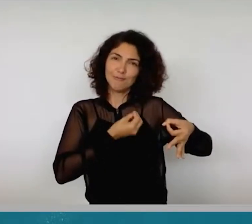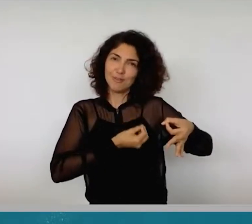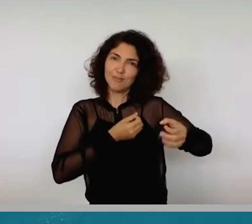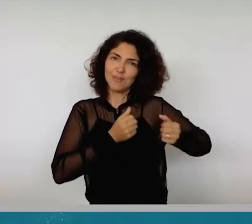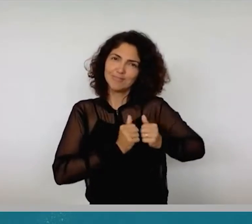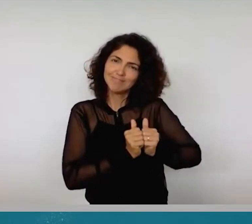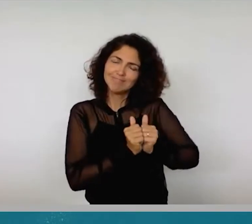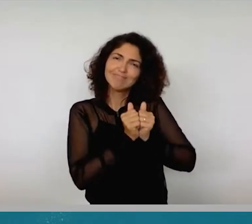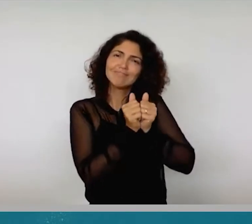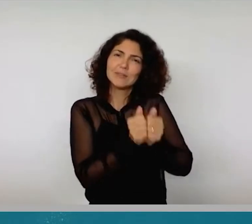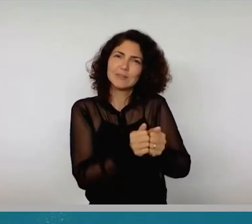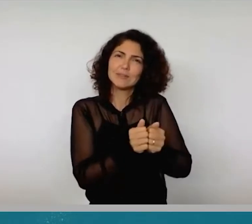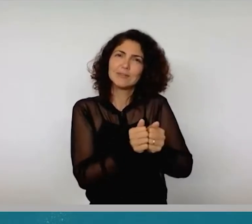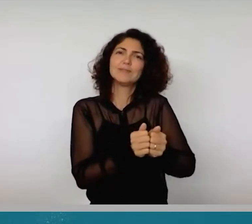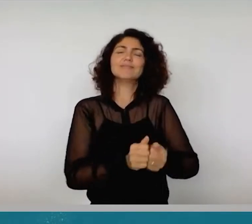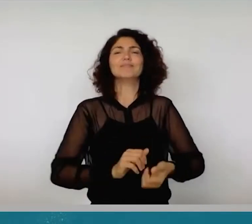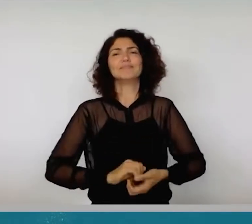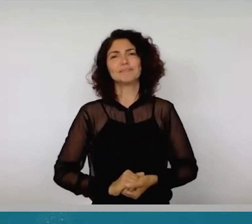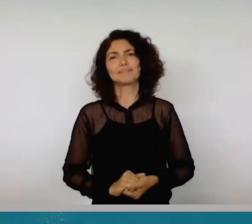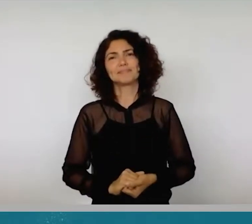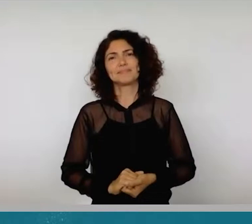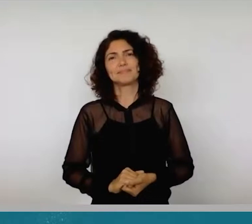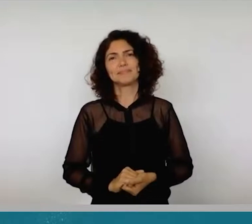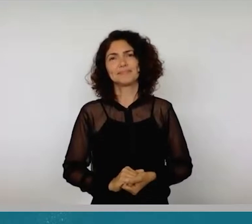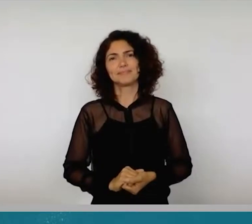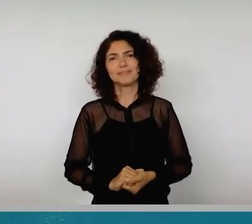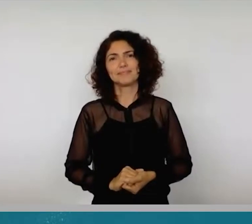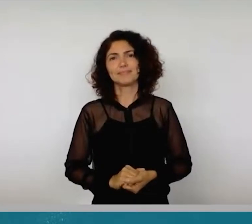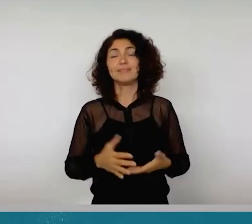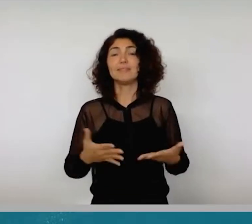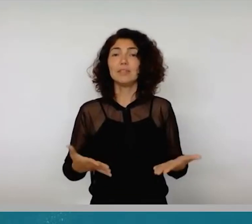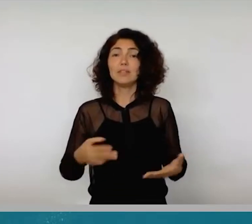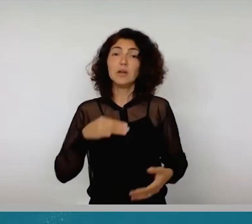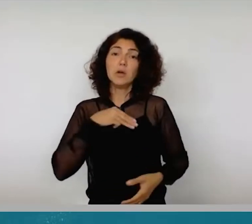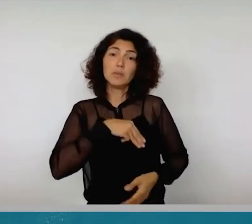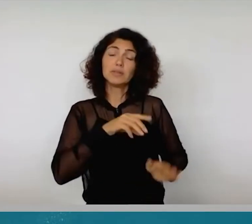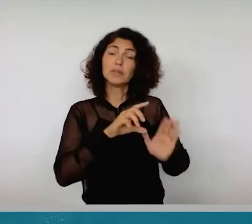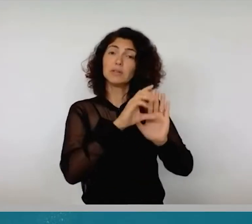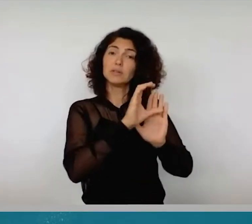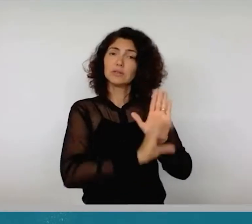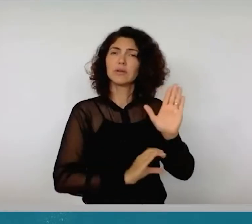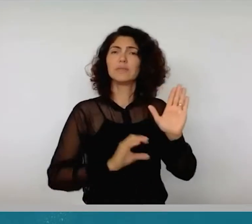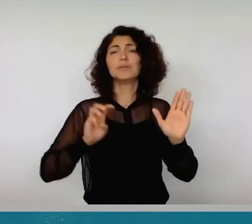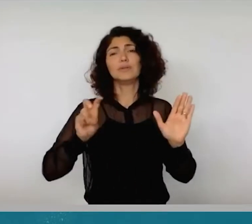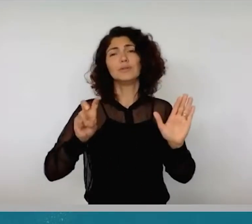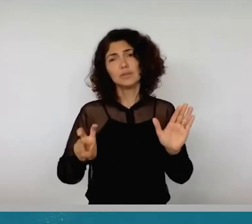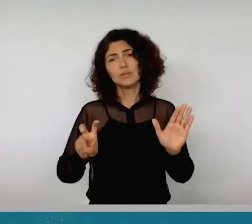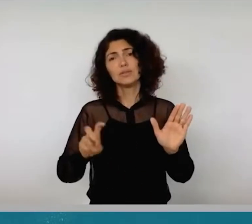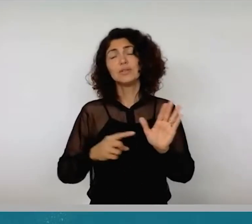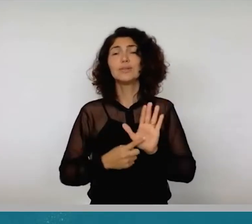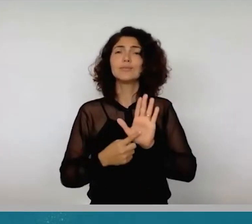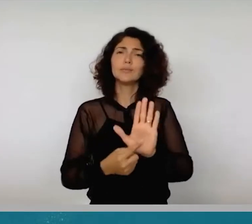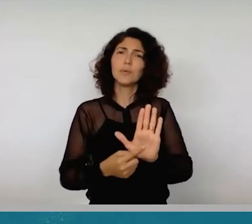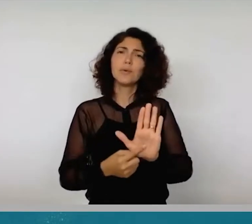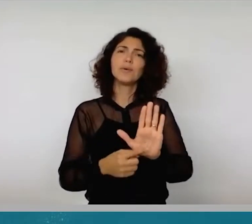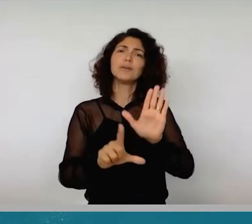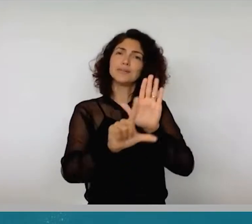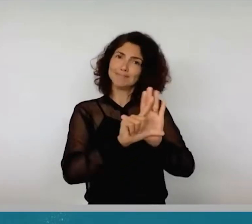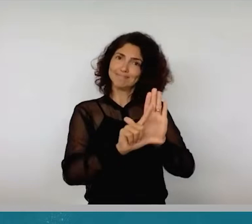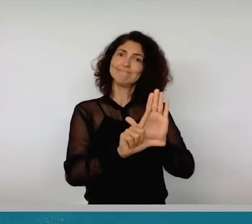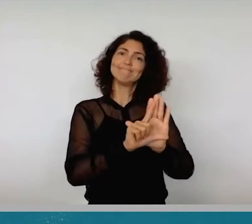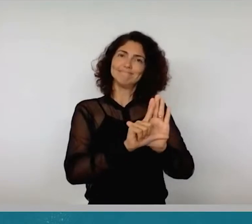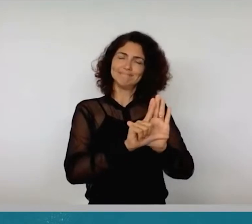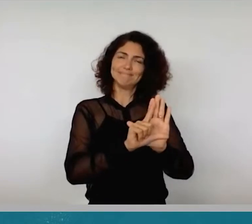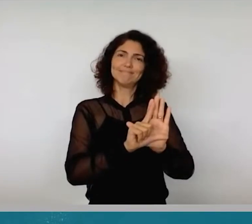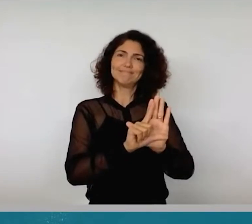Essa parte do livro de Mateus, capítulo 5, trata da lei. Vocês se lembram